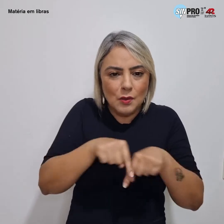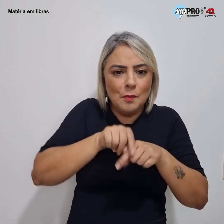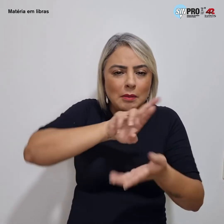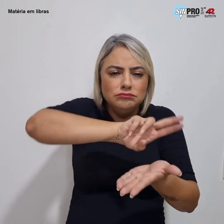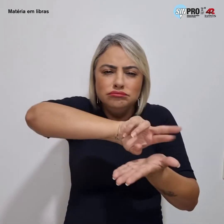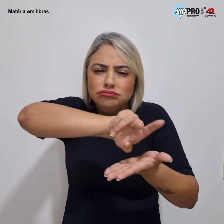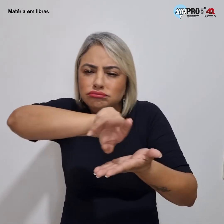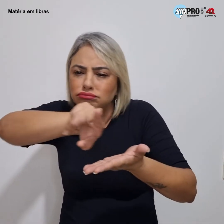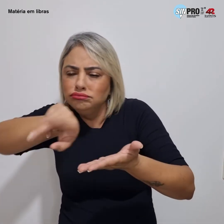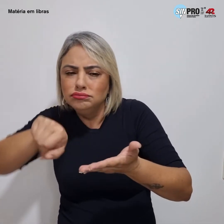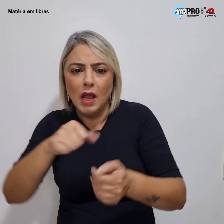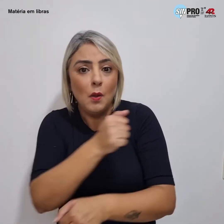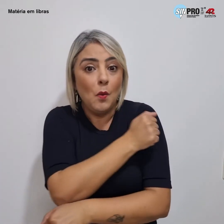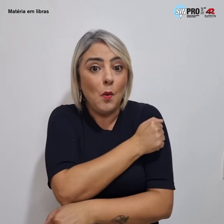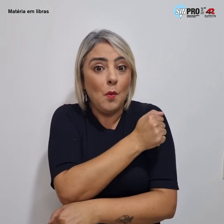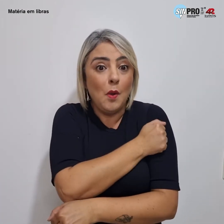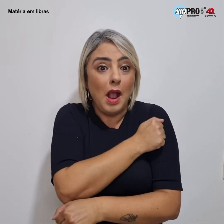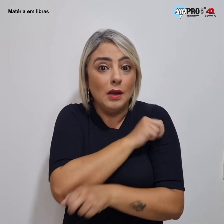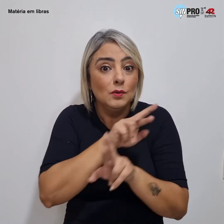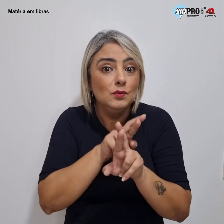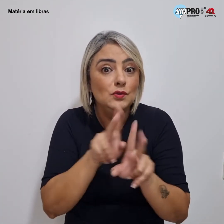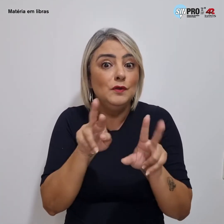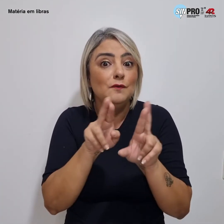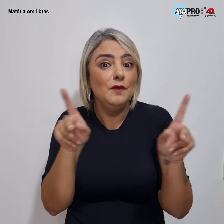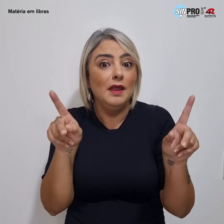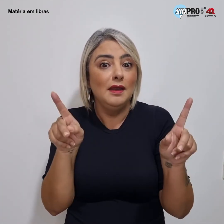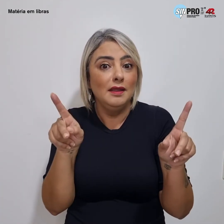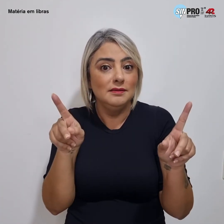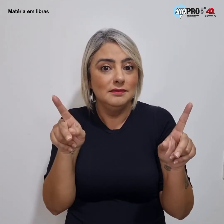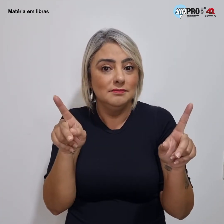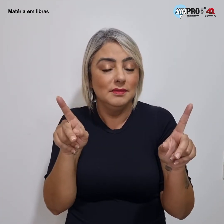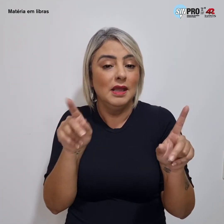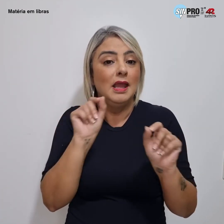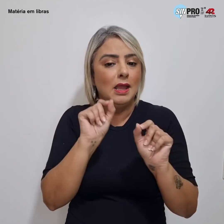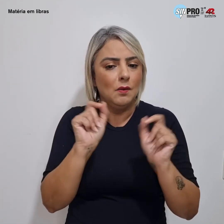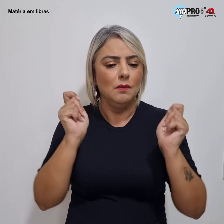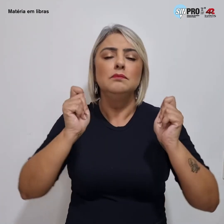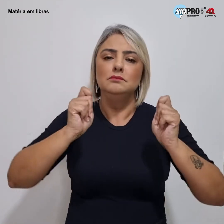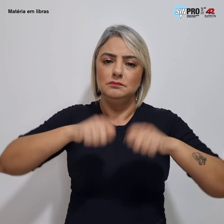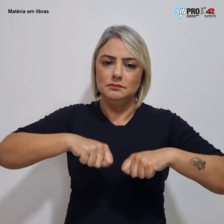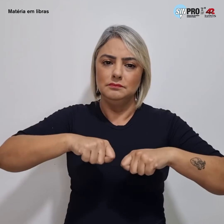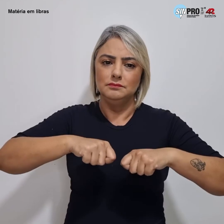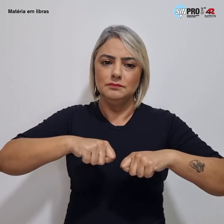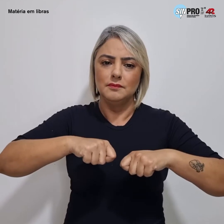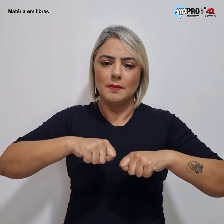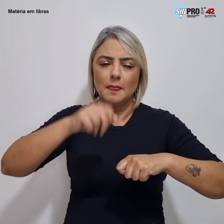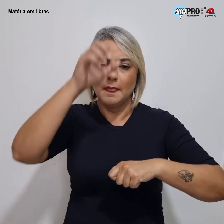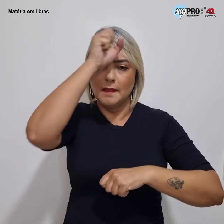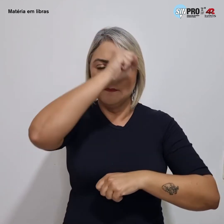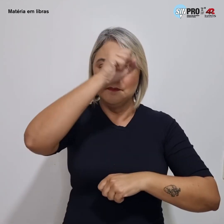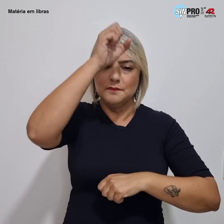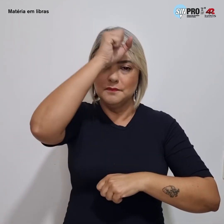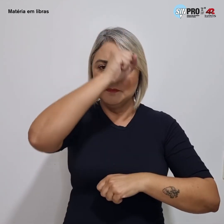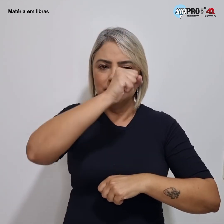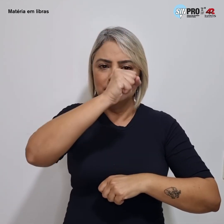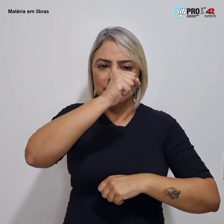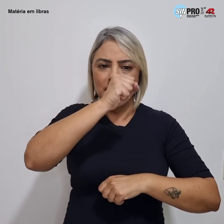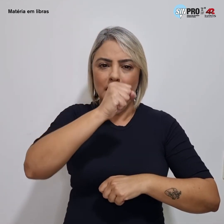turmas heterogêneas, com estudantes diferentes entre si, com capacidades de